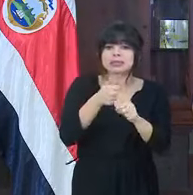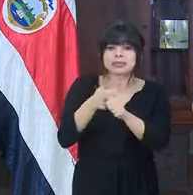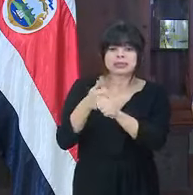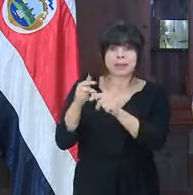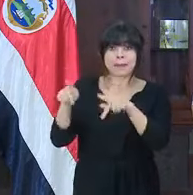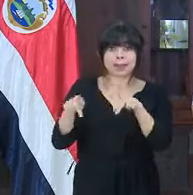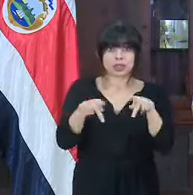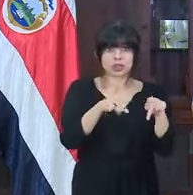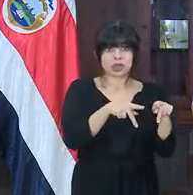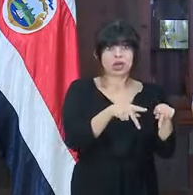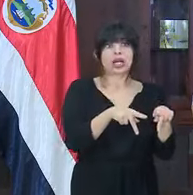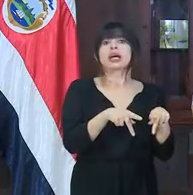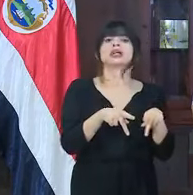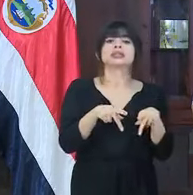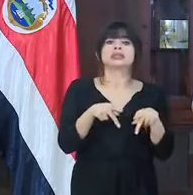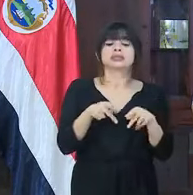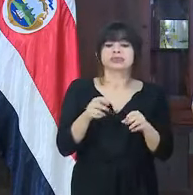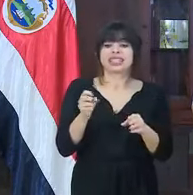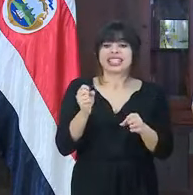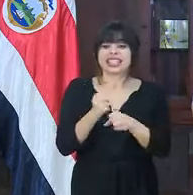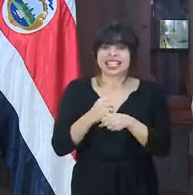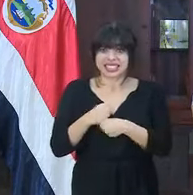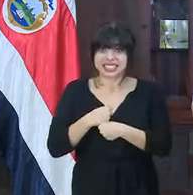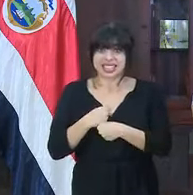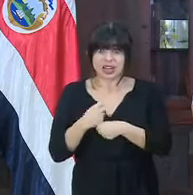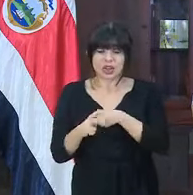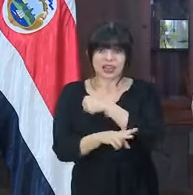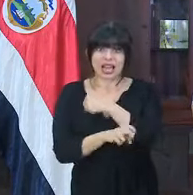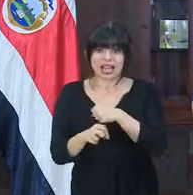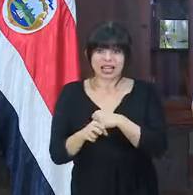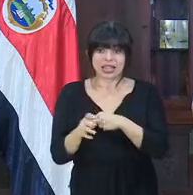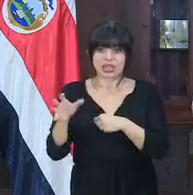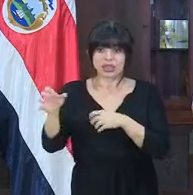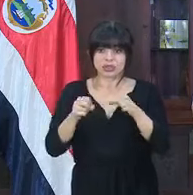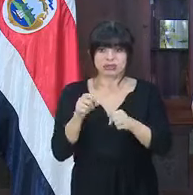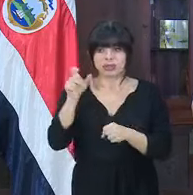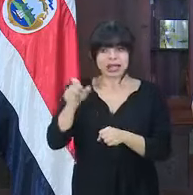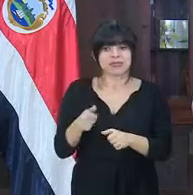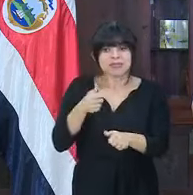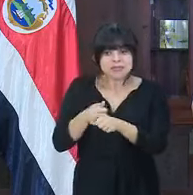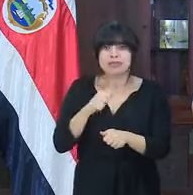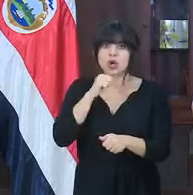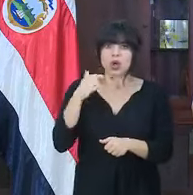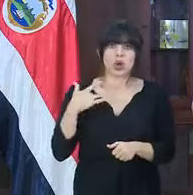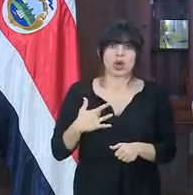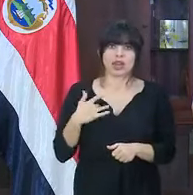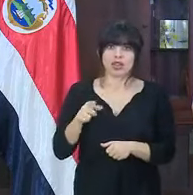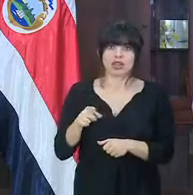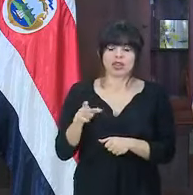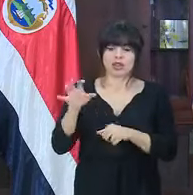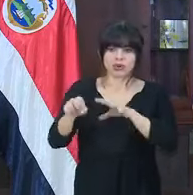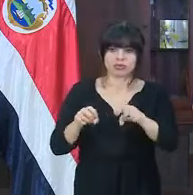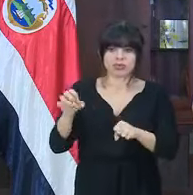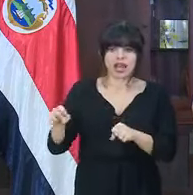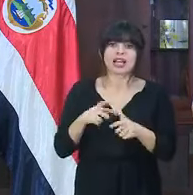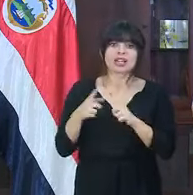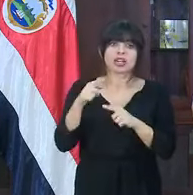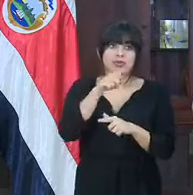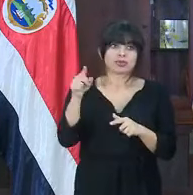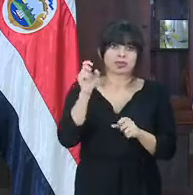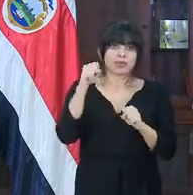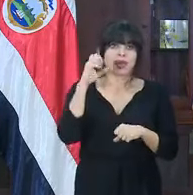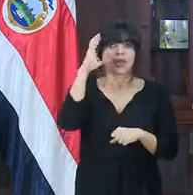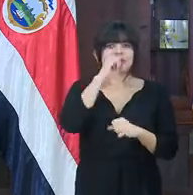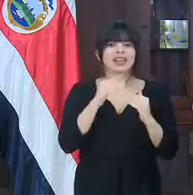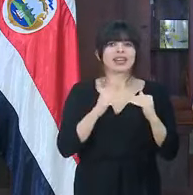personas que cometieron los delitos no resultaran lesionadas. Entonces, eso nos dice que les puede decir a ustedes